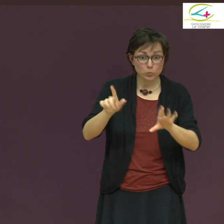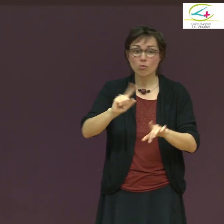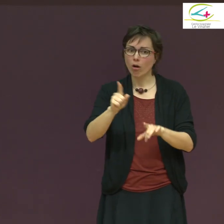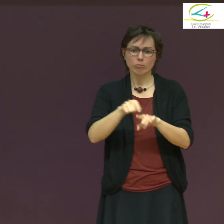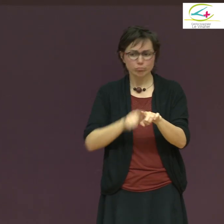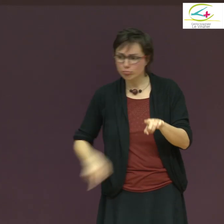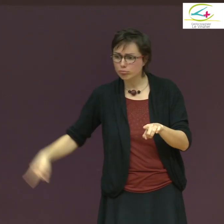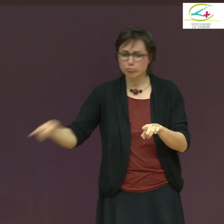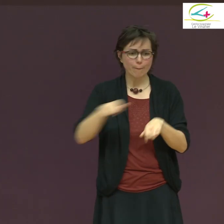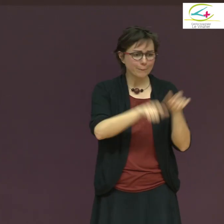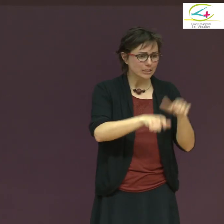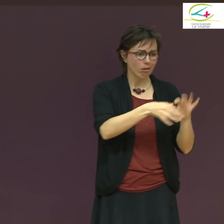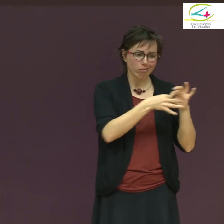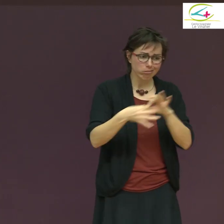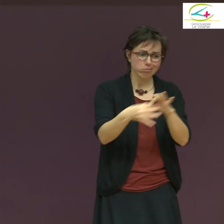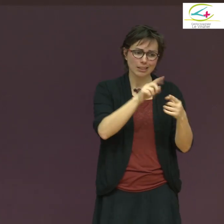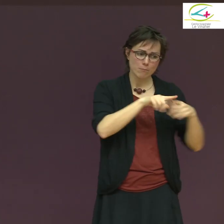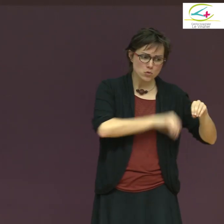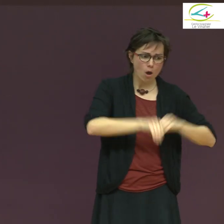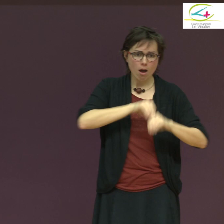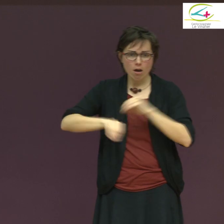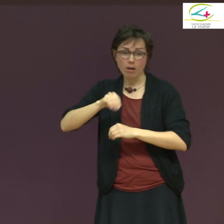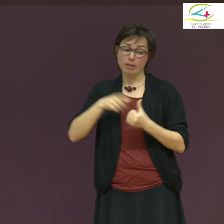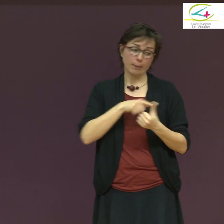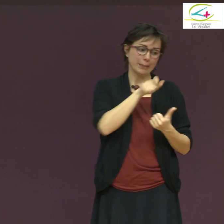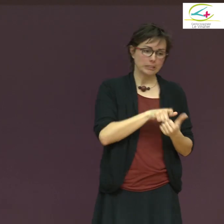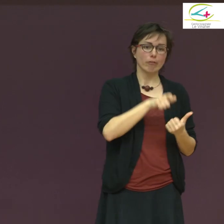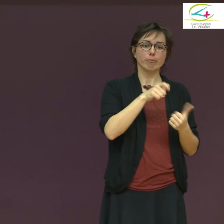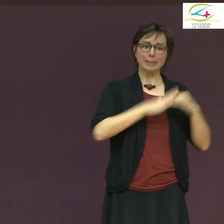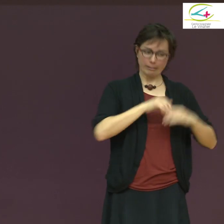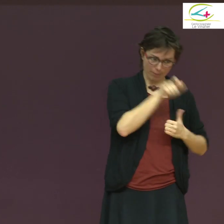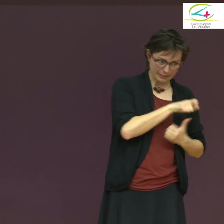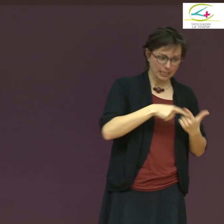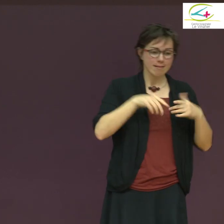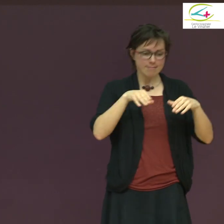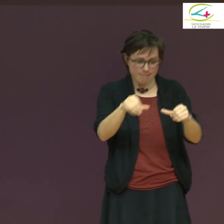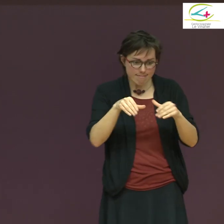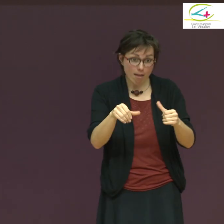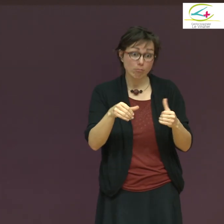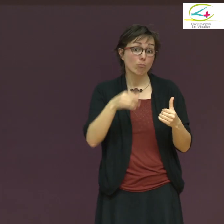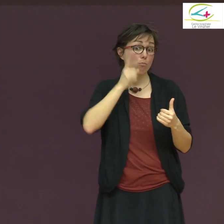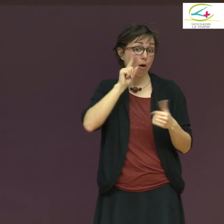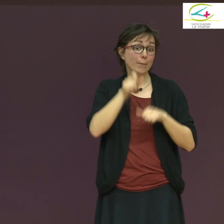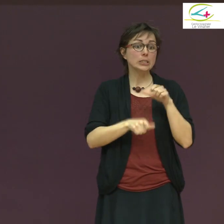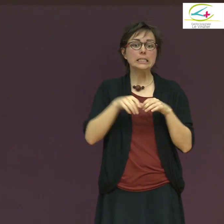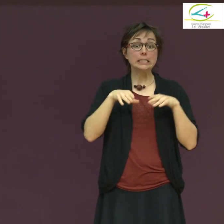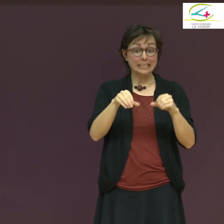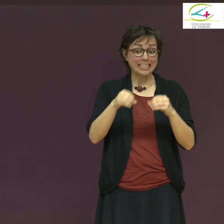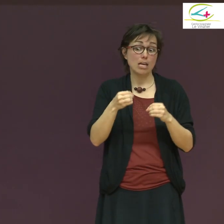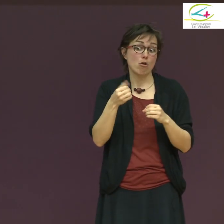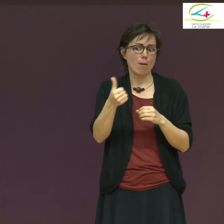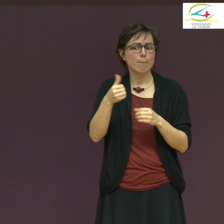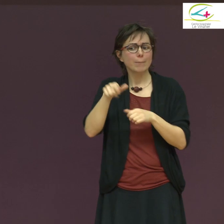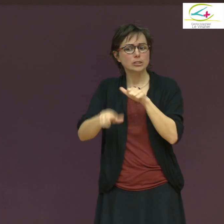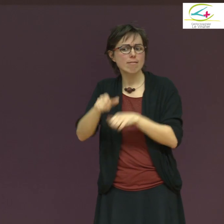acteurs du soin. Et quand on dit tous les acteurs du soin, c'est le pharmacien, le kiné, parce que c'est les kinés qui voient le plus souvent les personnes